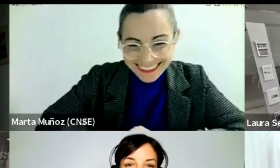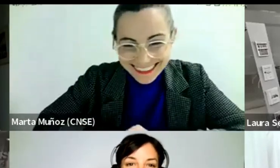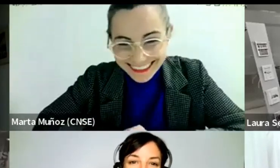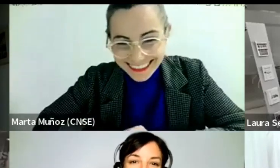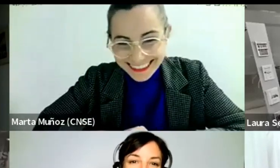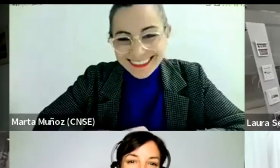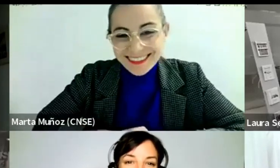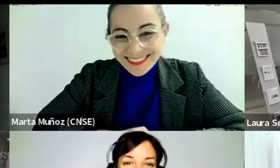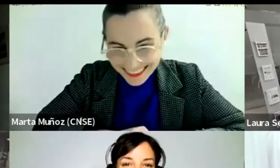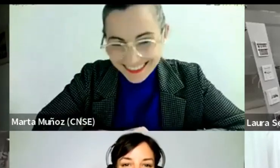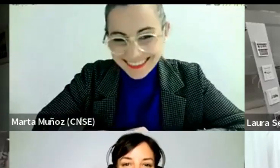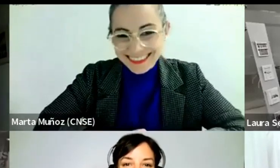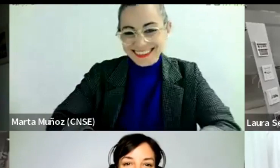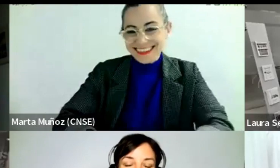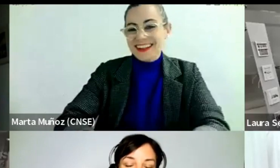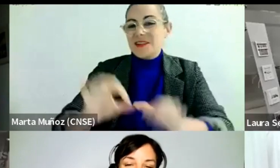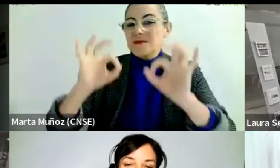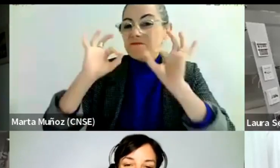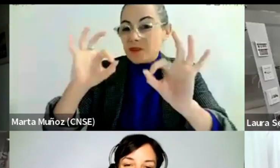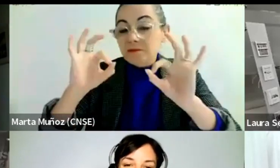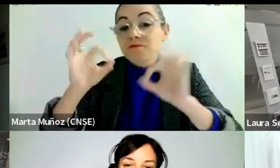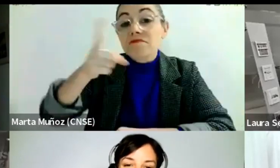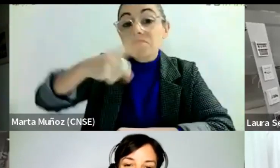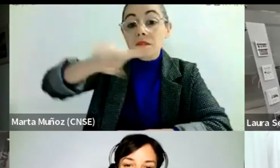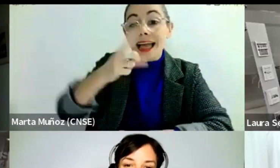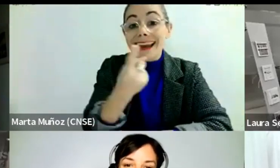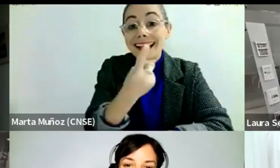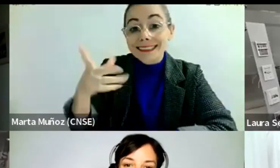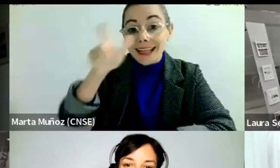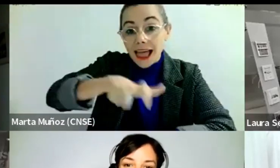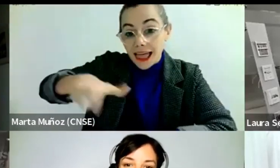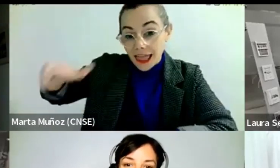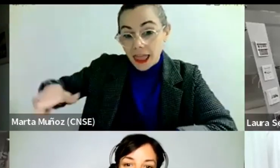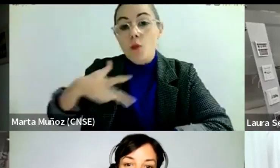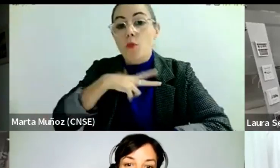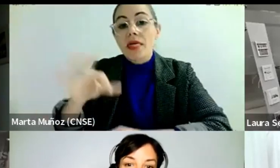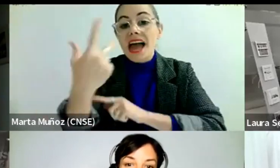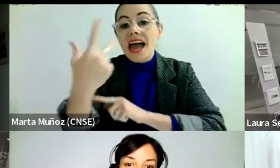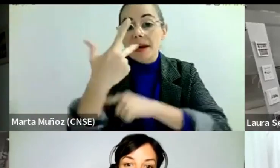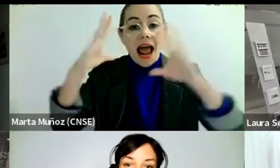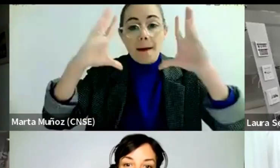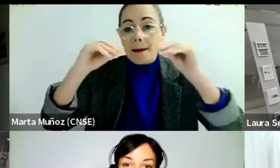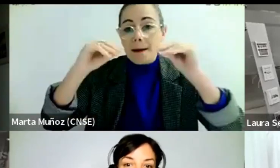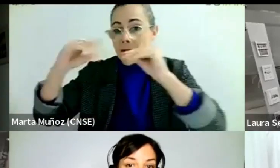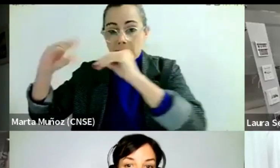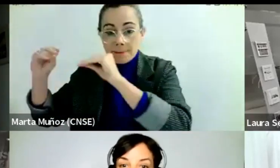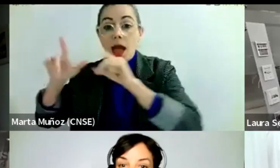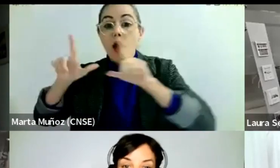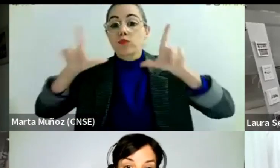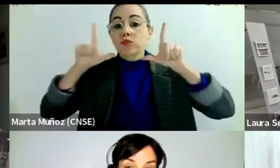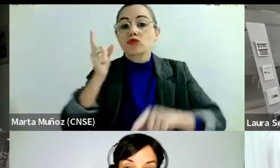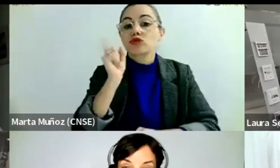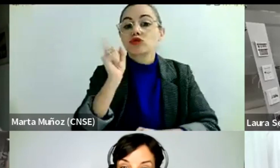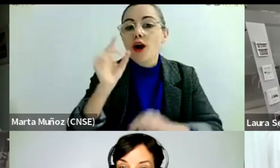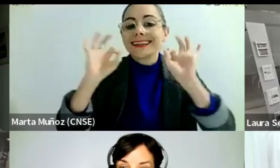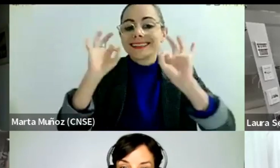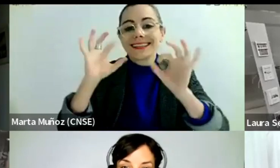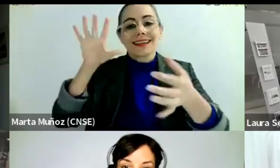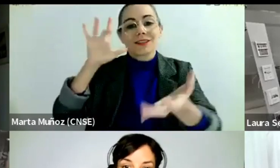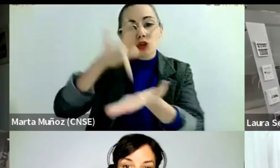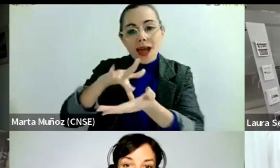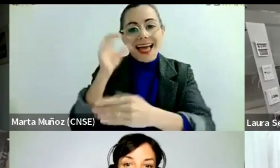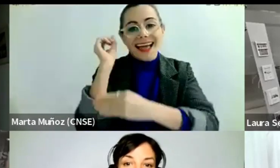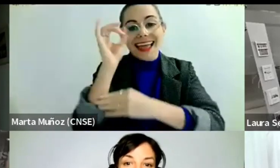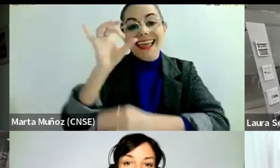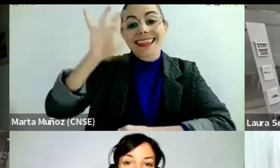proyecto. La veis por ahí también. Hola, Patricia. Y si podéis apagar las cámaras si lo